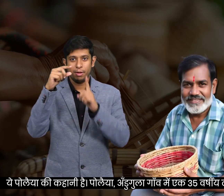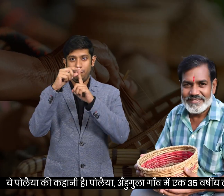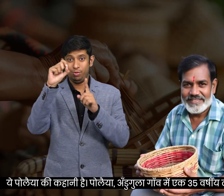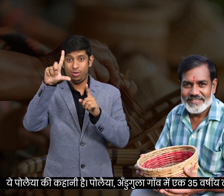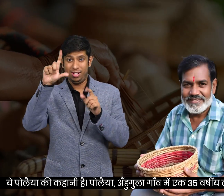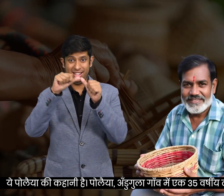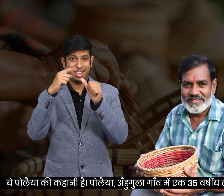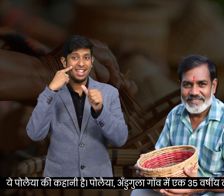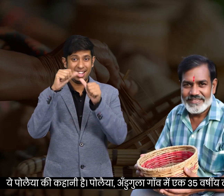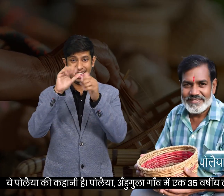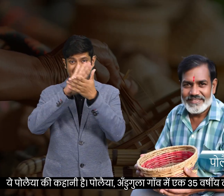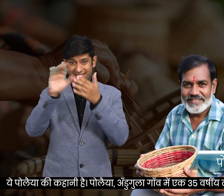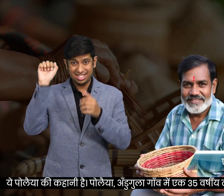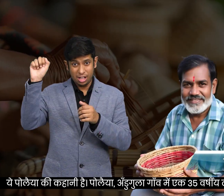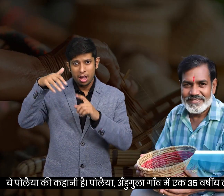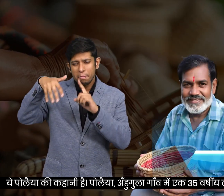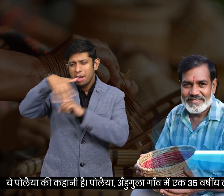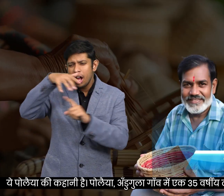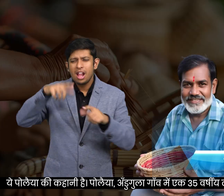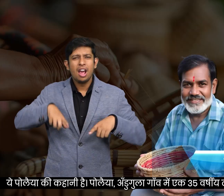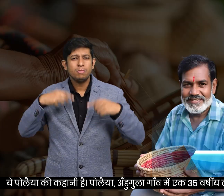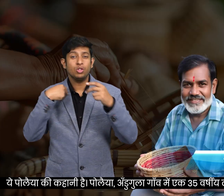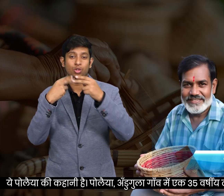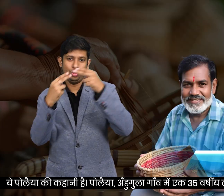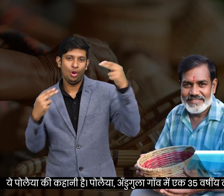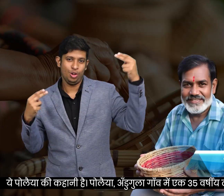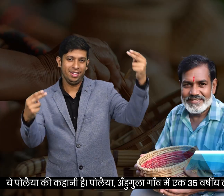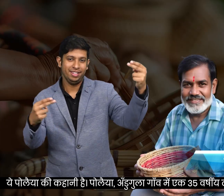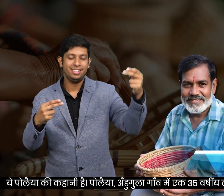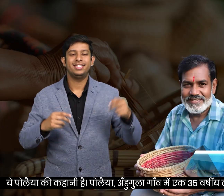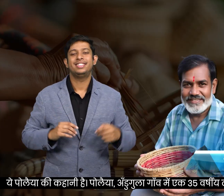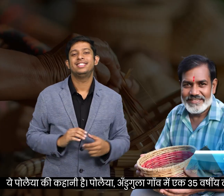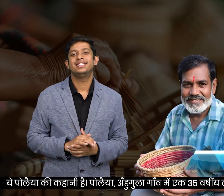ये पुलैया की कहानी है।